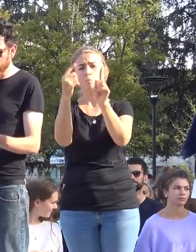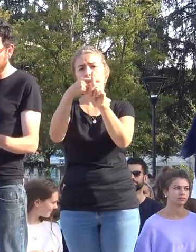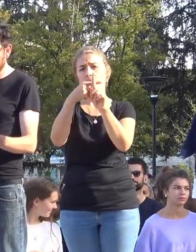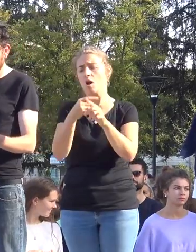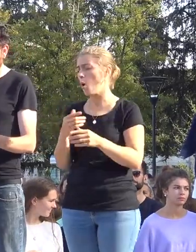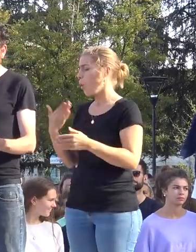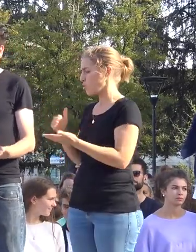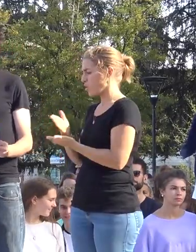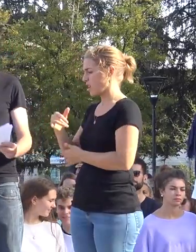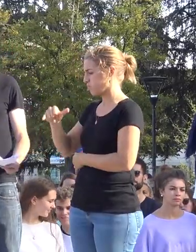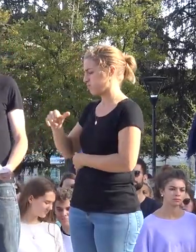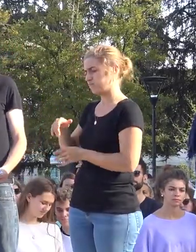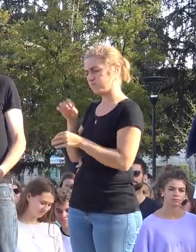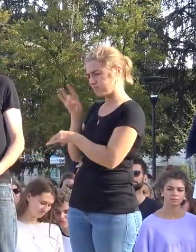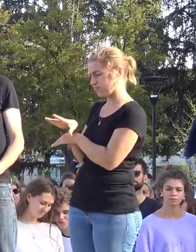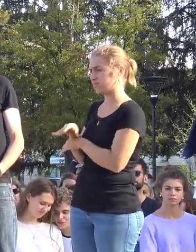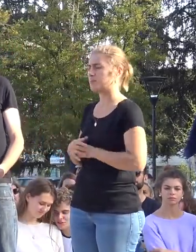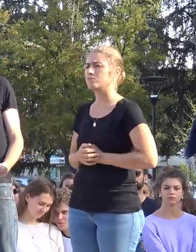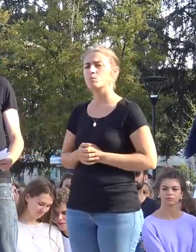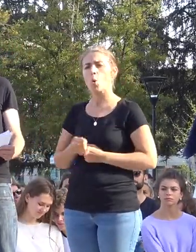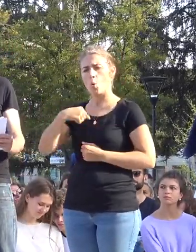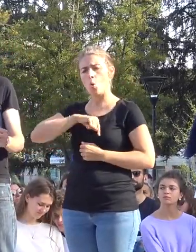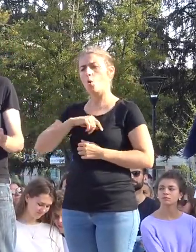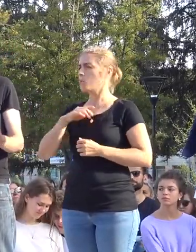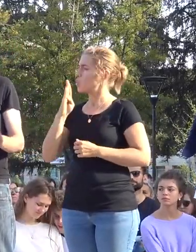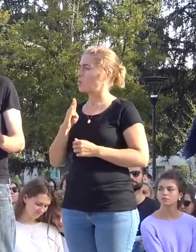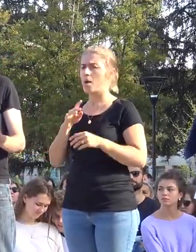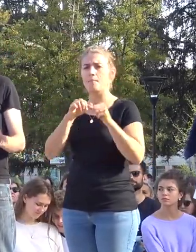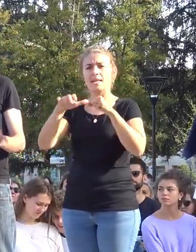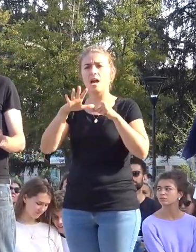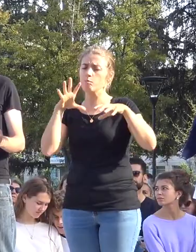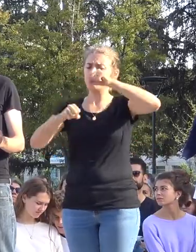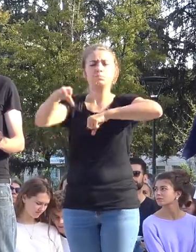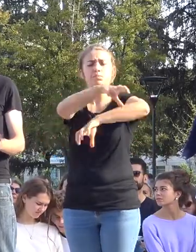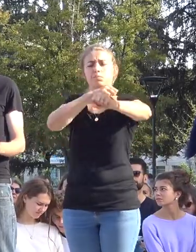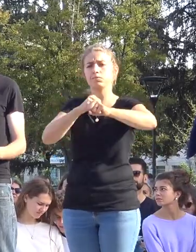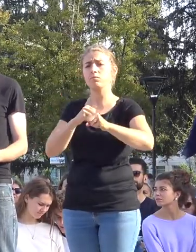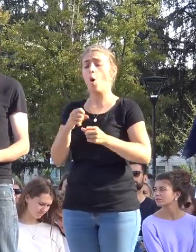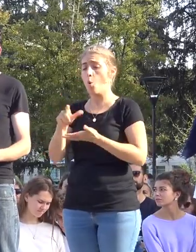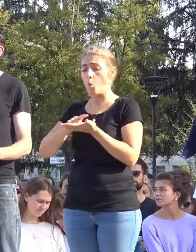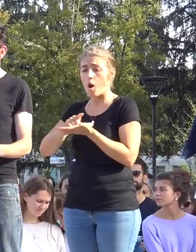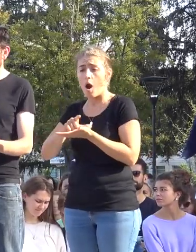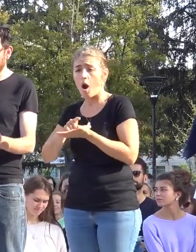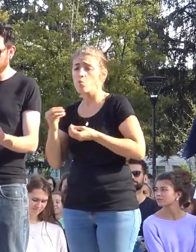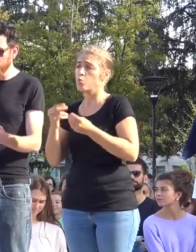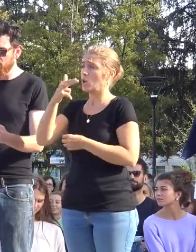projets irresponsables. Nous devons envahir l'espace médiatique, que ce soit au niveau local